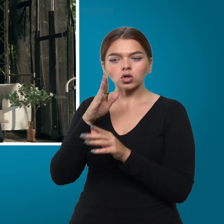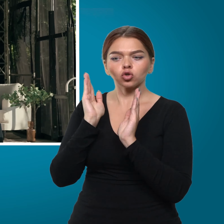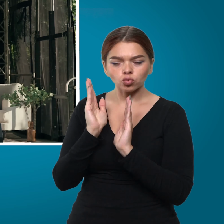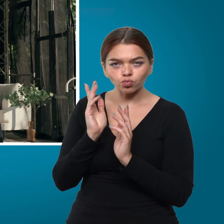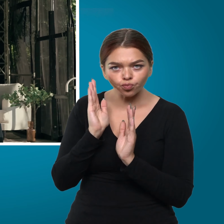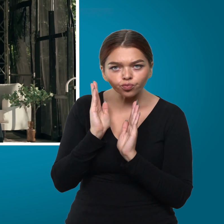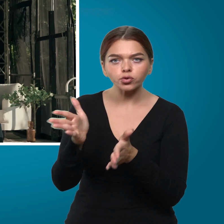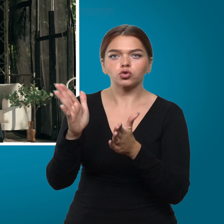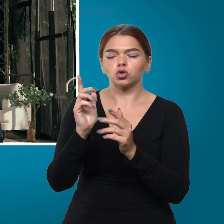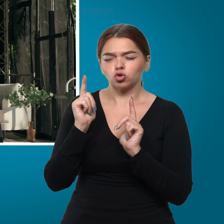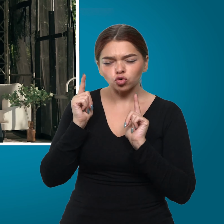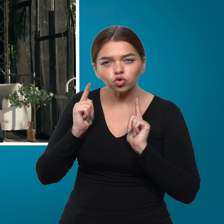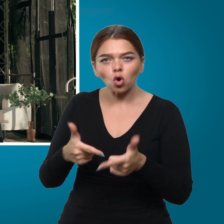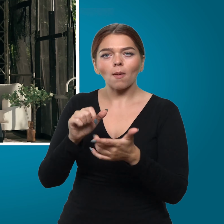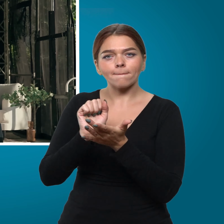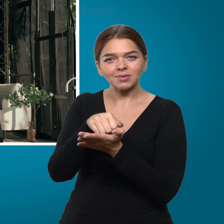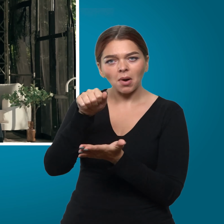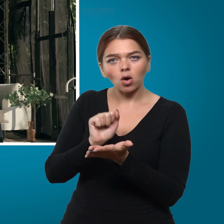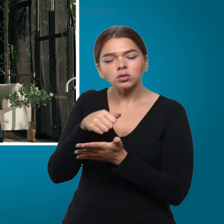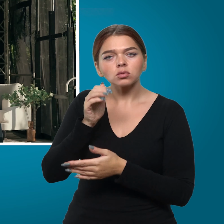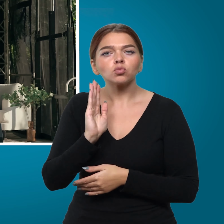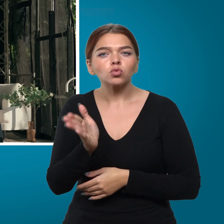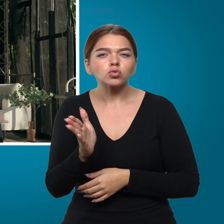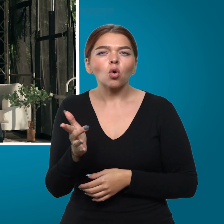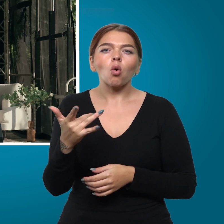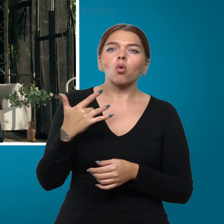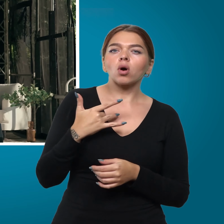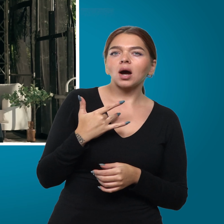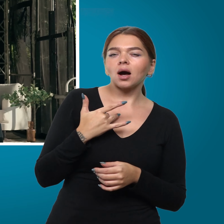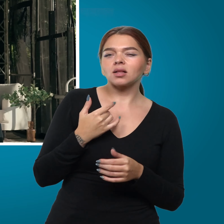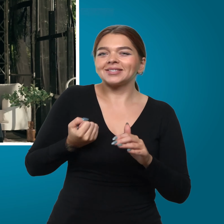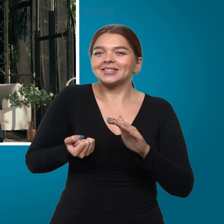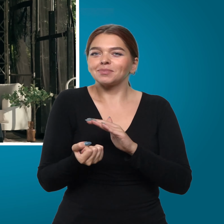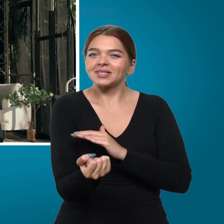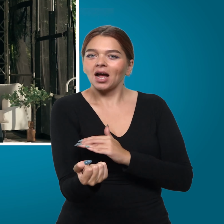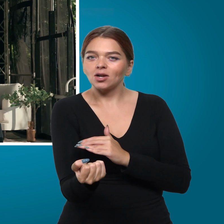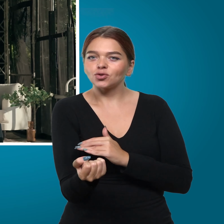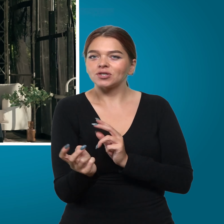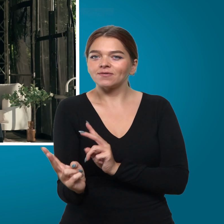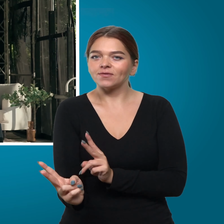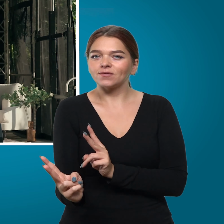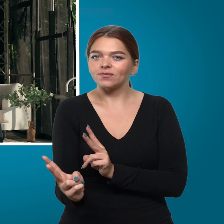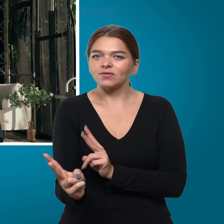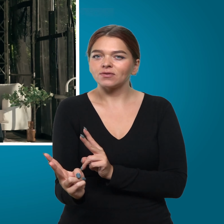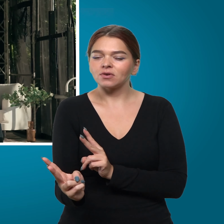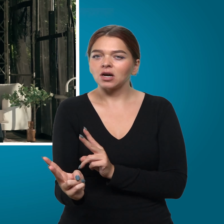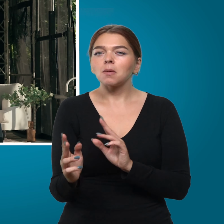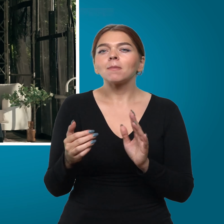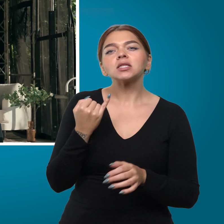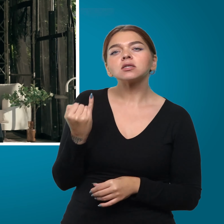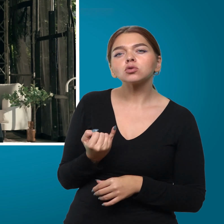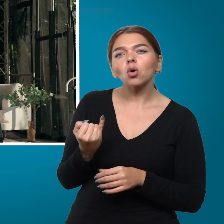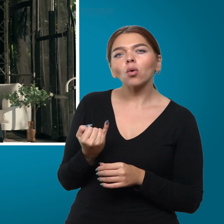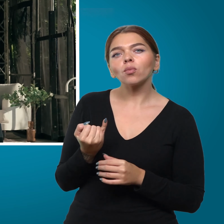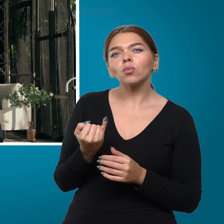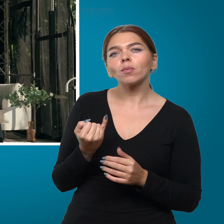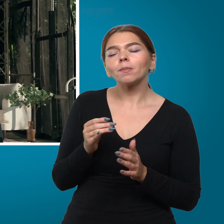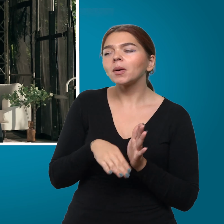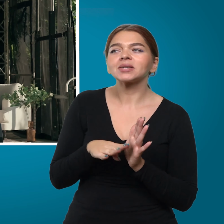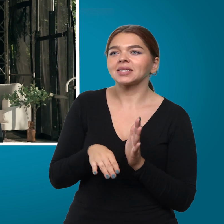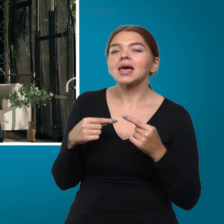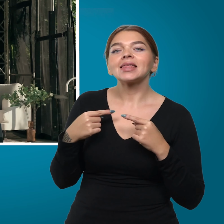jau, ar jūs jau bendradarbiavot su leidyklomis? Ar jūs žinot, kad ji ta knyga jau tikrai išvys